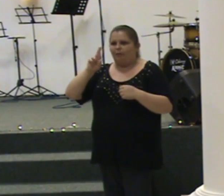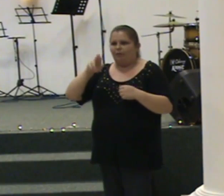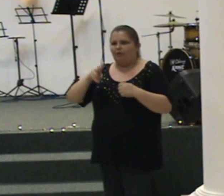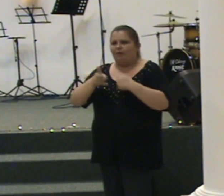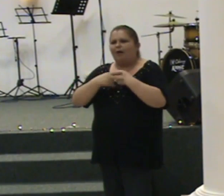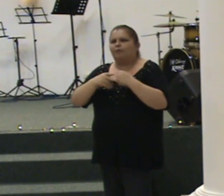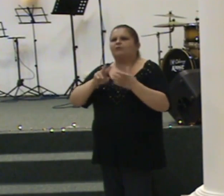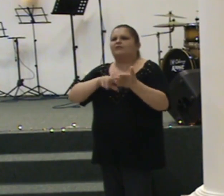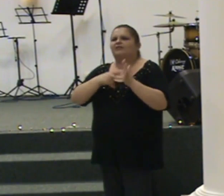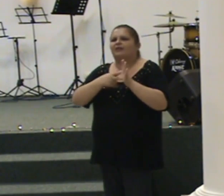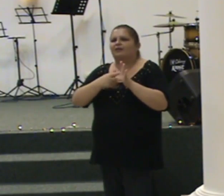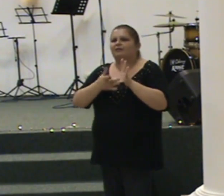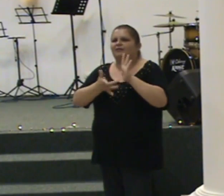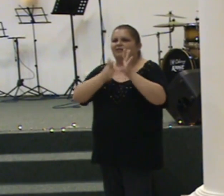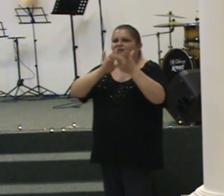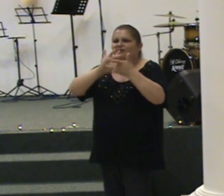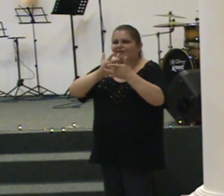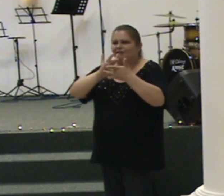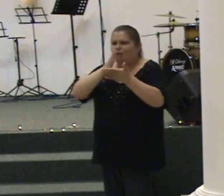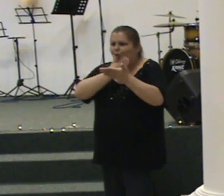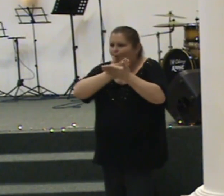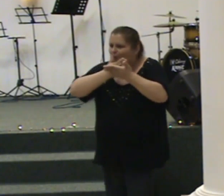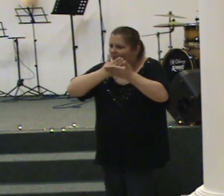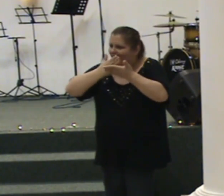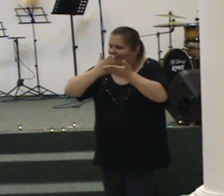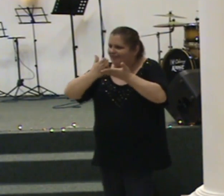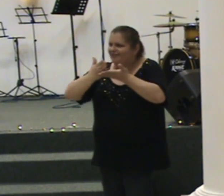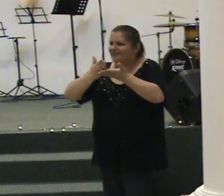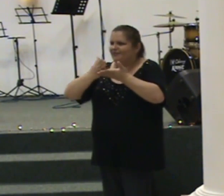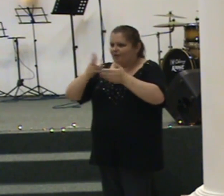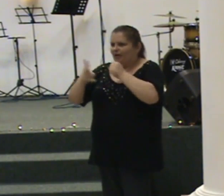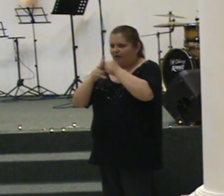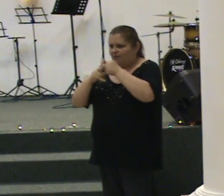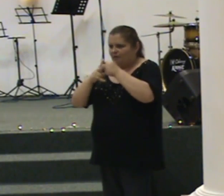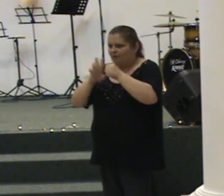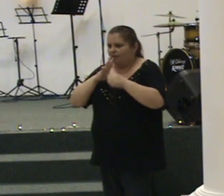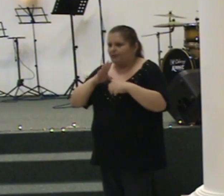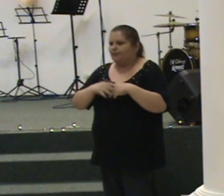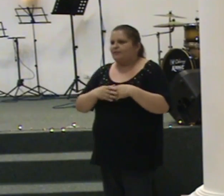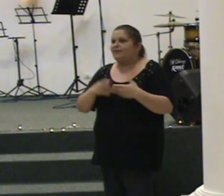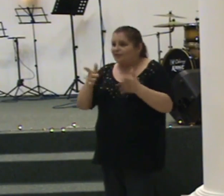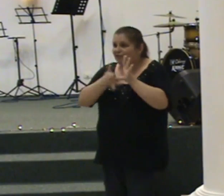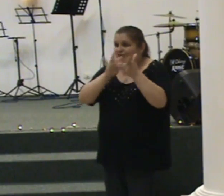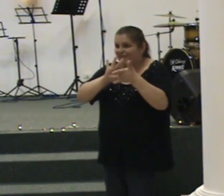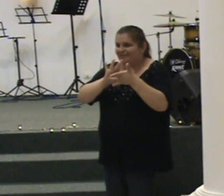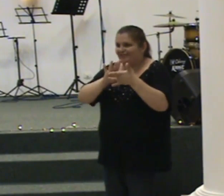a palavra. Então, o verbo se fez carne, a palavra diz aqui, né?